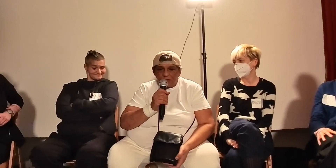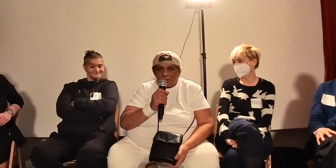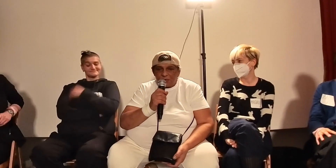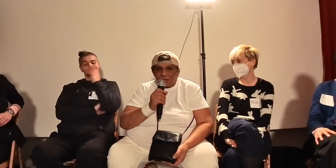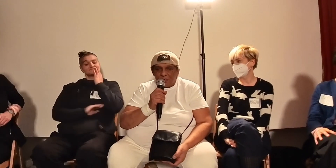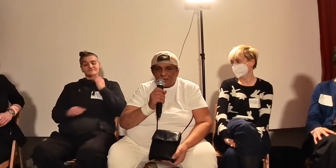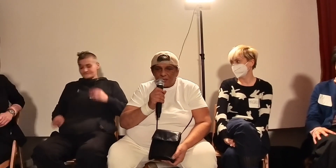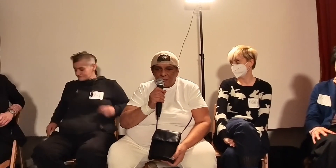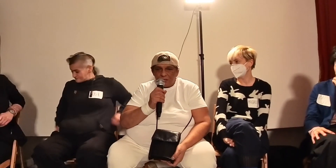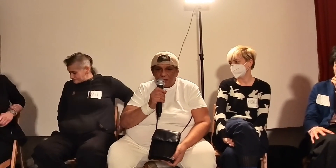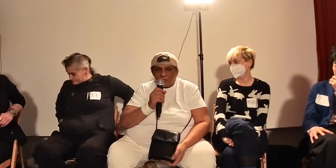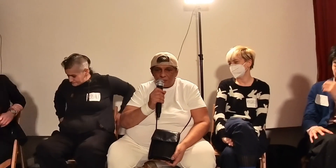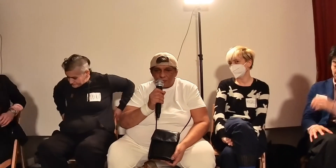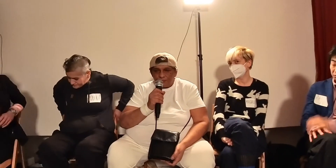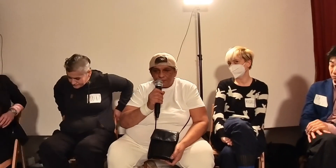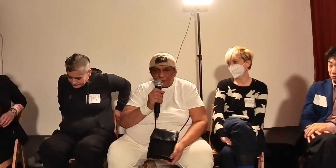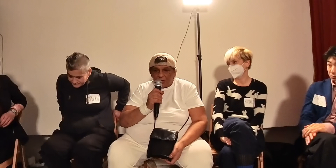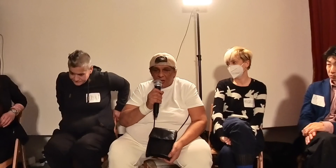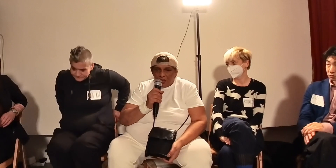na té ulici prostě